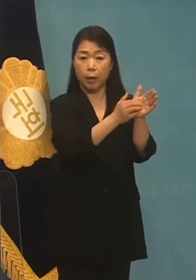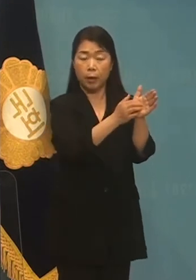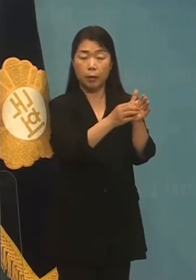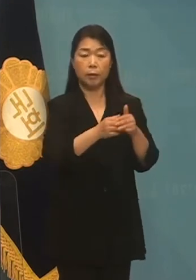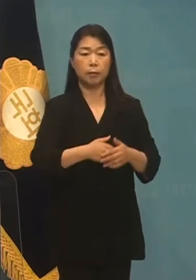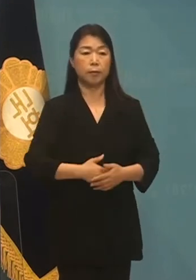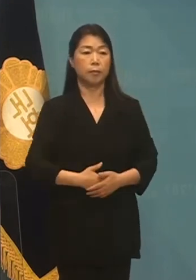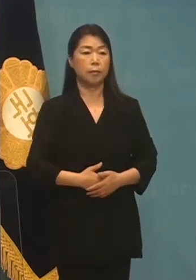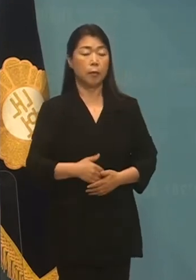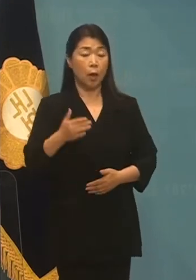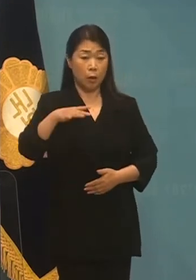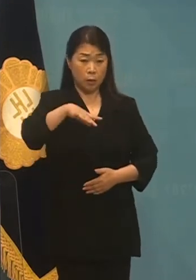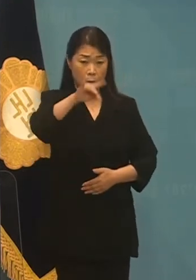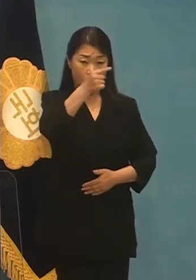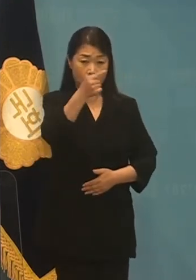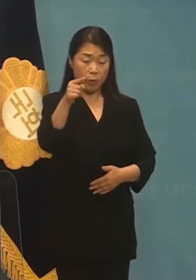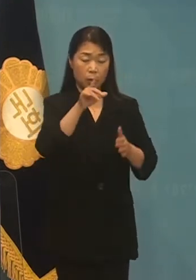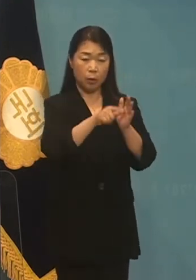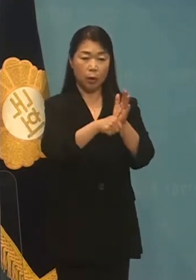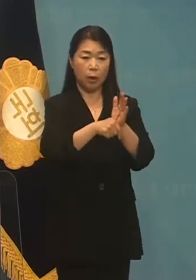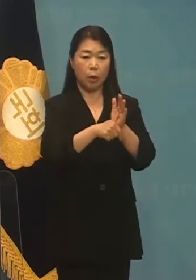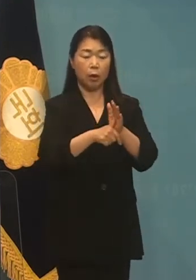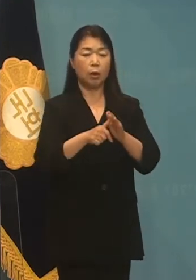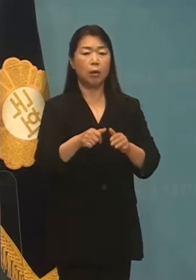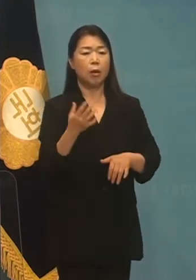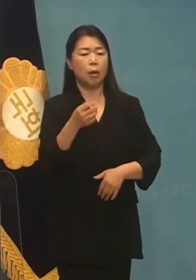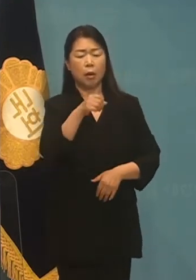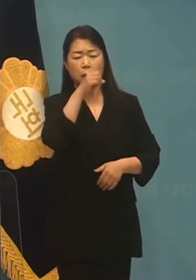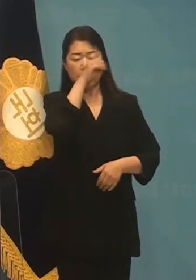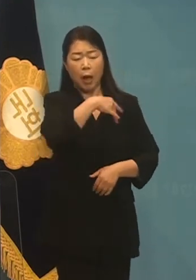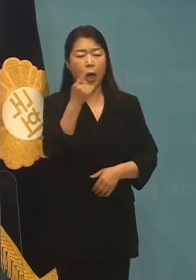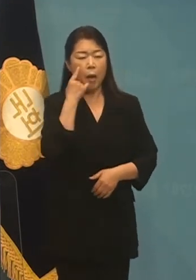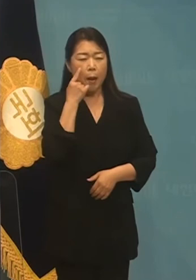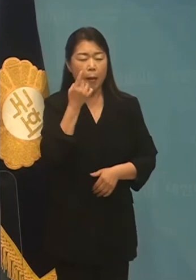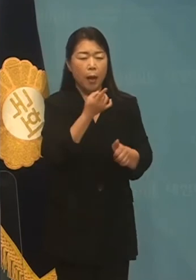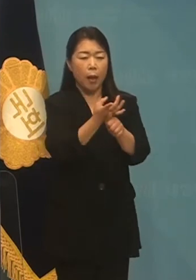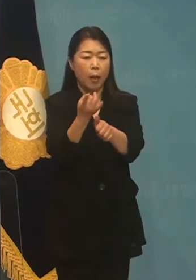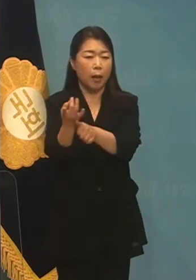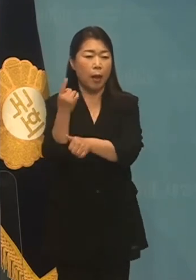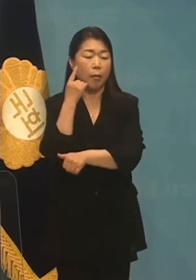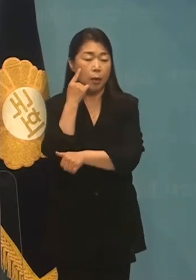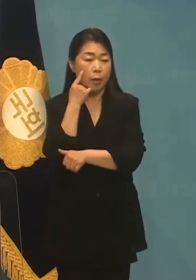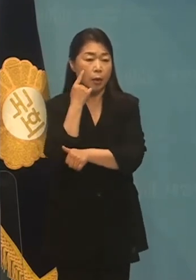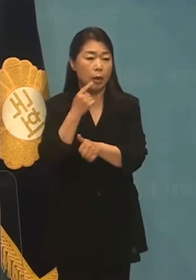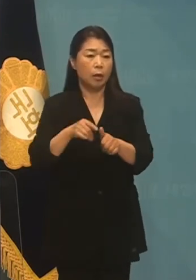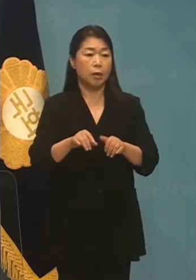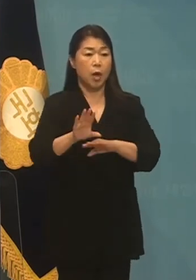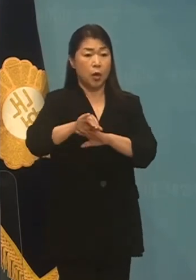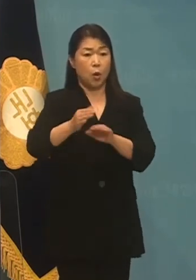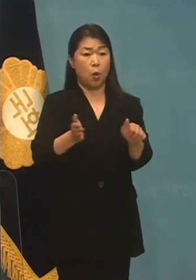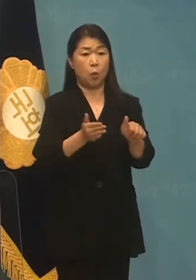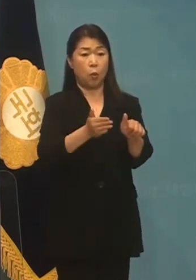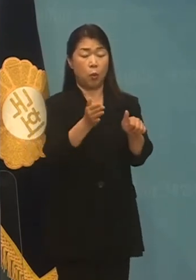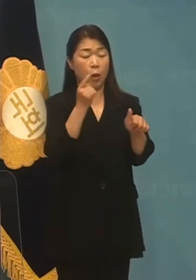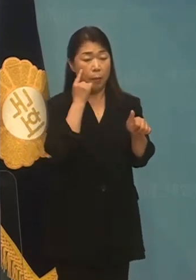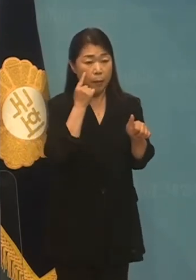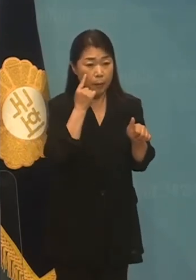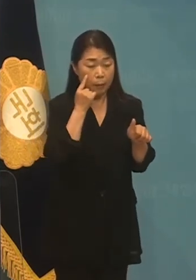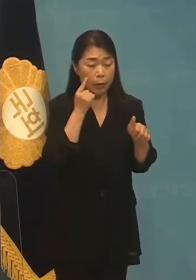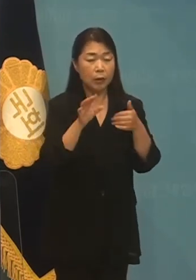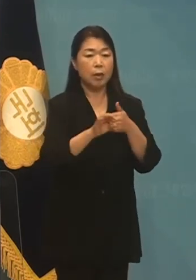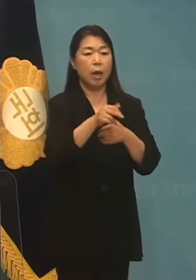있습니다. 최초의 일명 던지기를 통해 여론몰이를 시작한 장기표